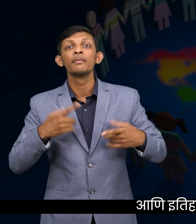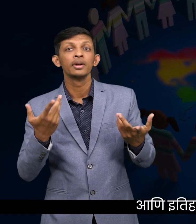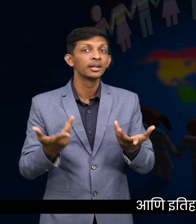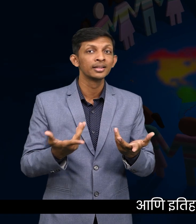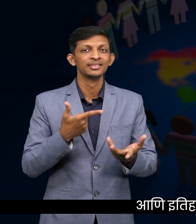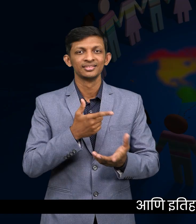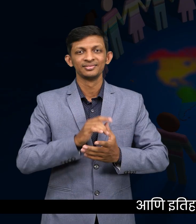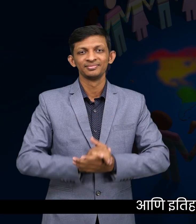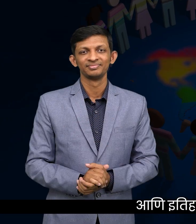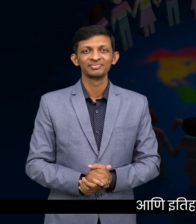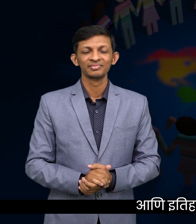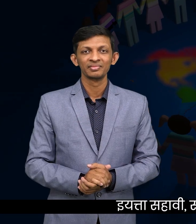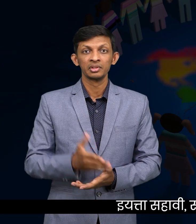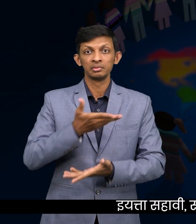पडतो.